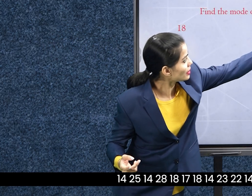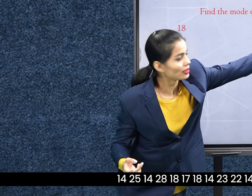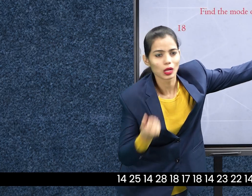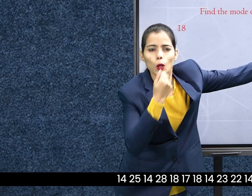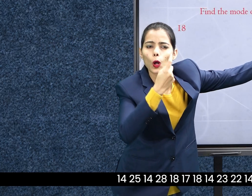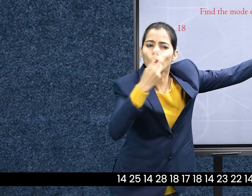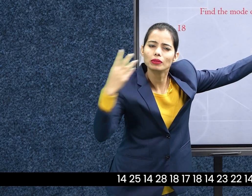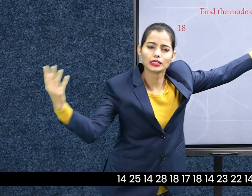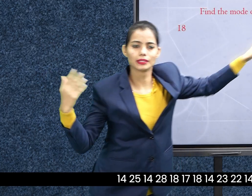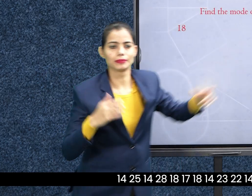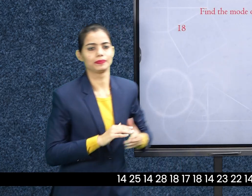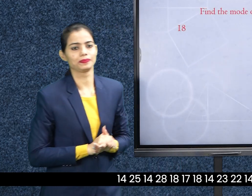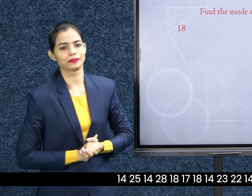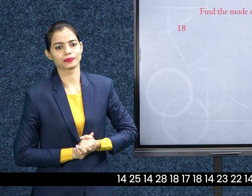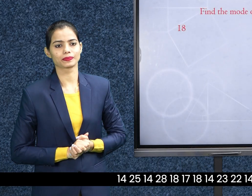ಅನ್ನ ಹುಡುಕಿ.